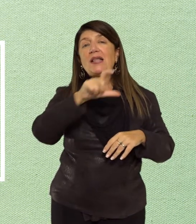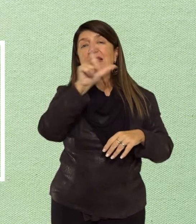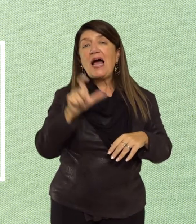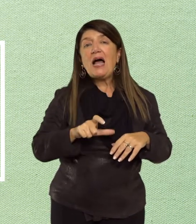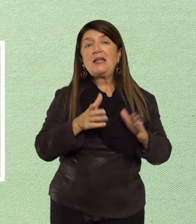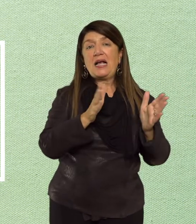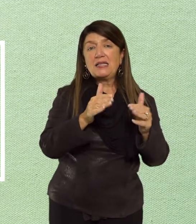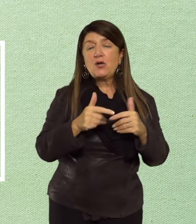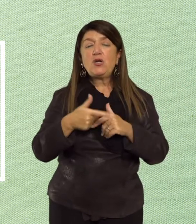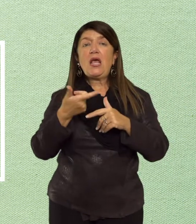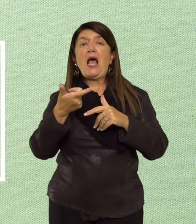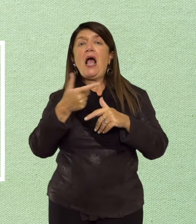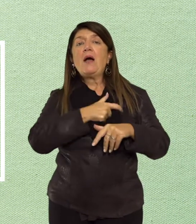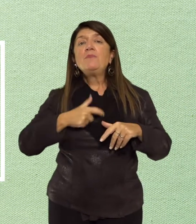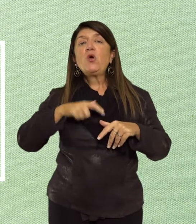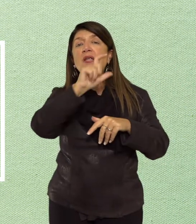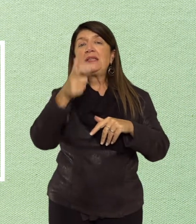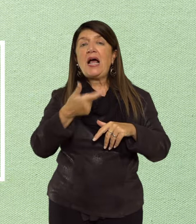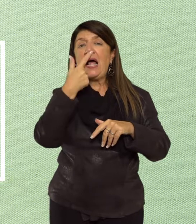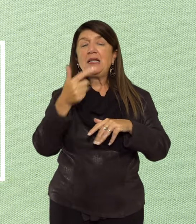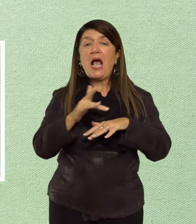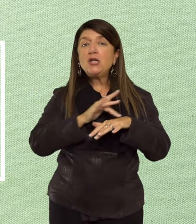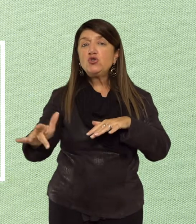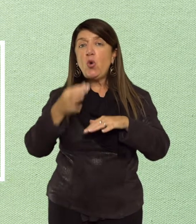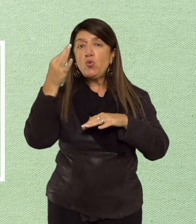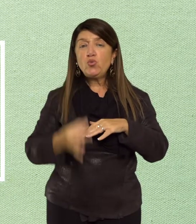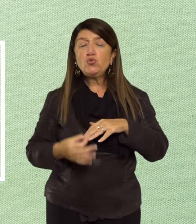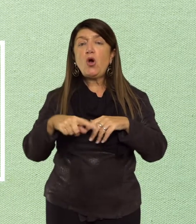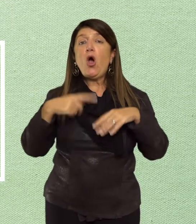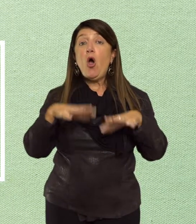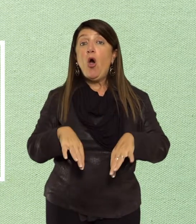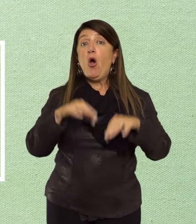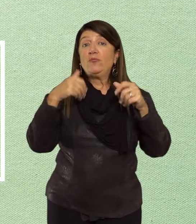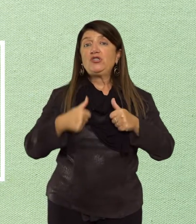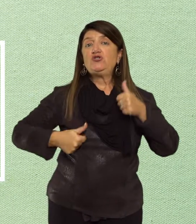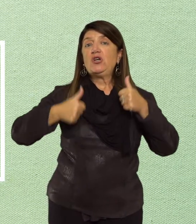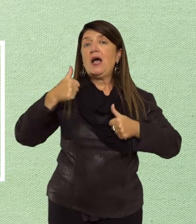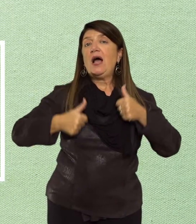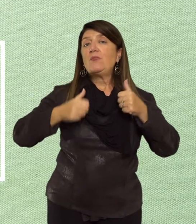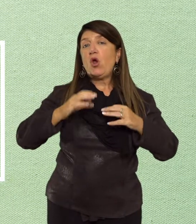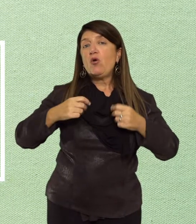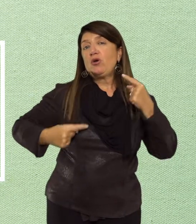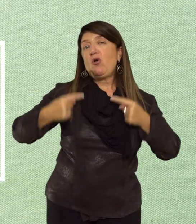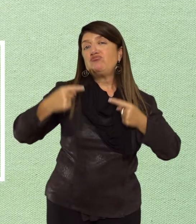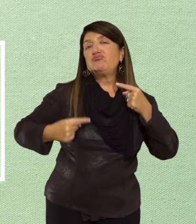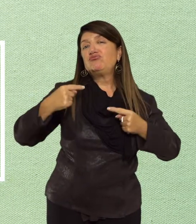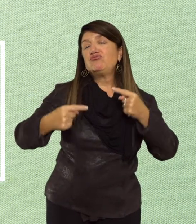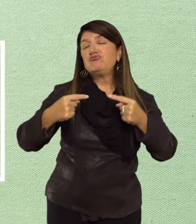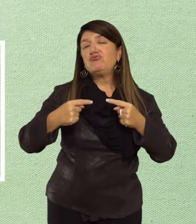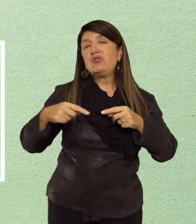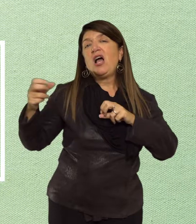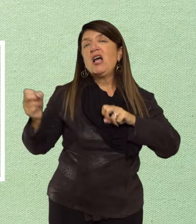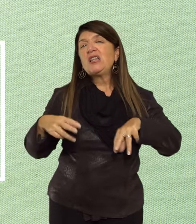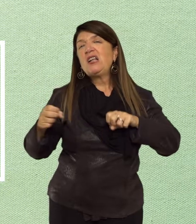assoluti, e proprio in quelle occasioni lì ho cominciato a gareggiare a fianco di atleti fortissimi come può essere